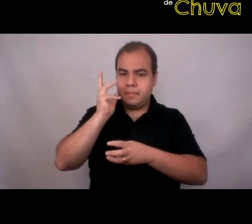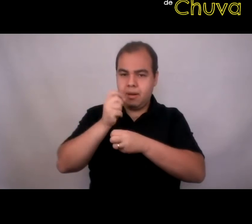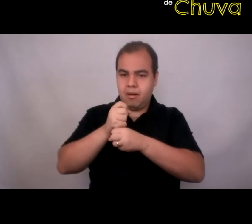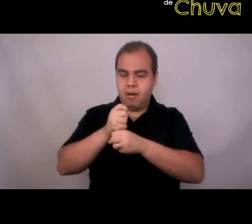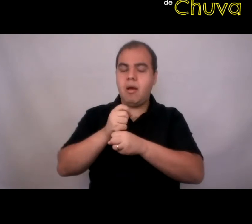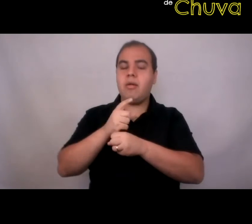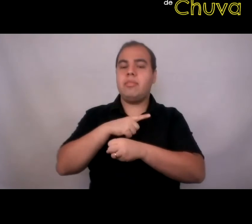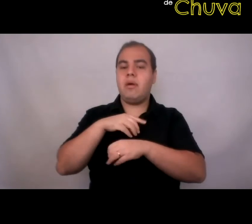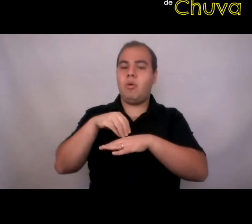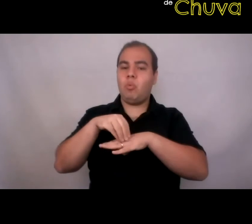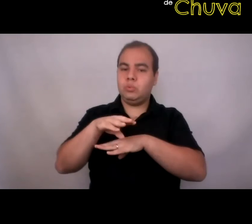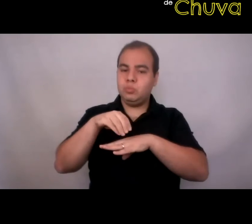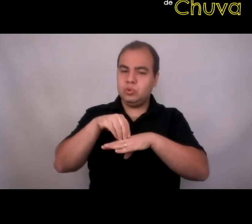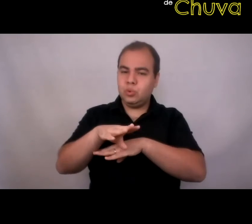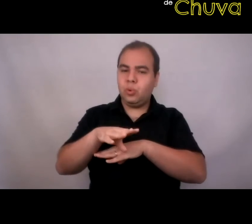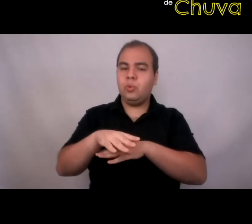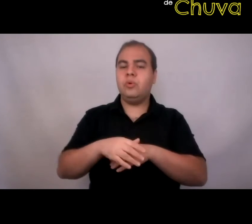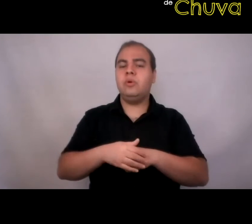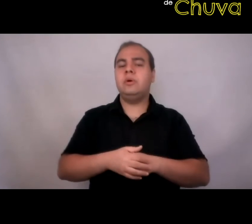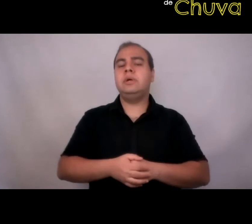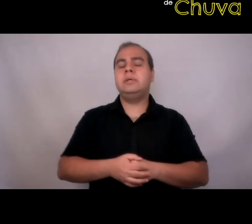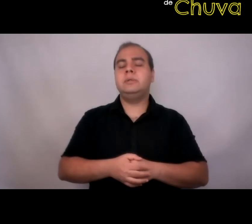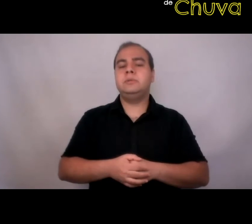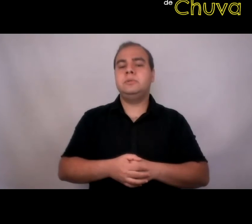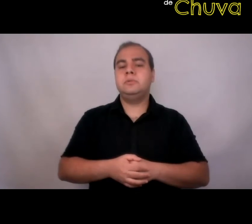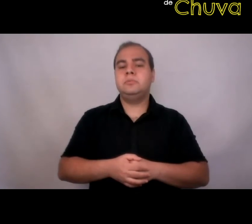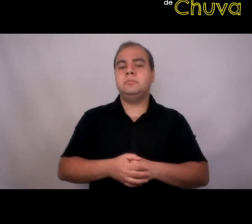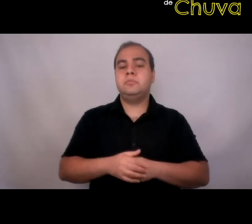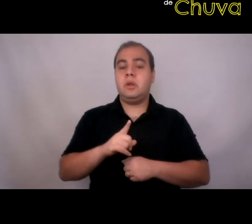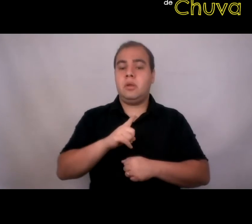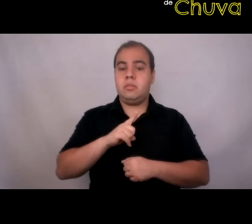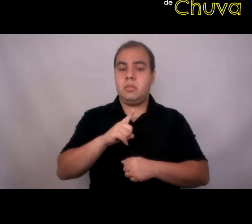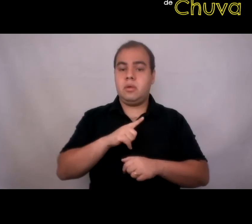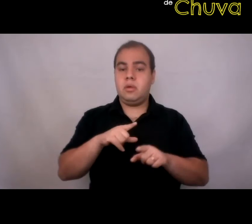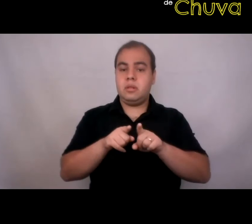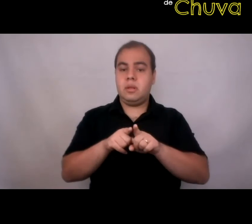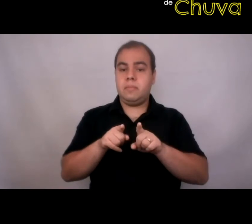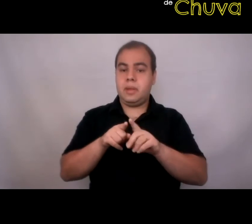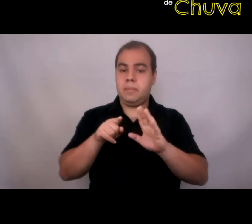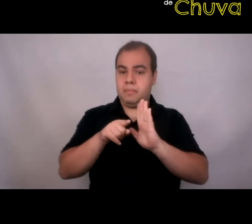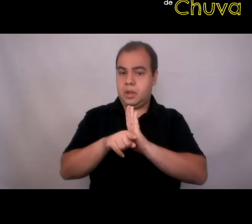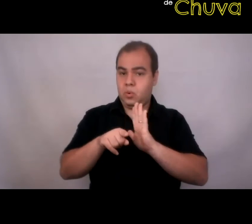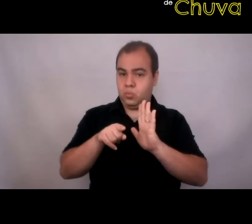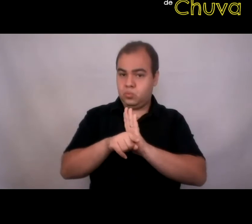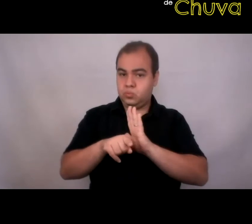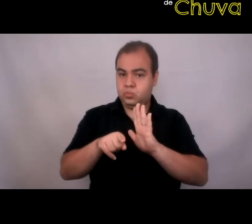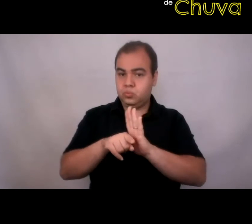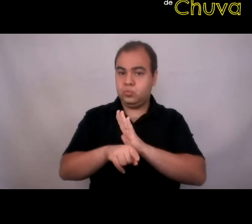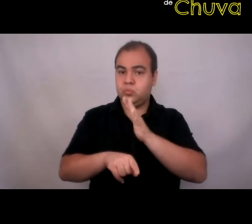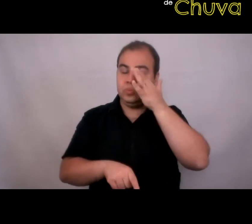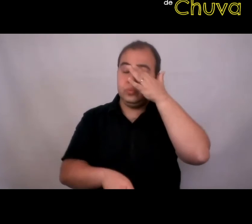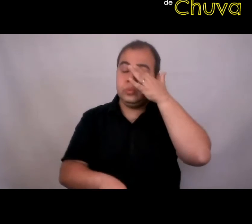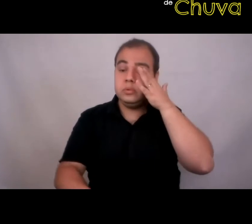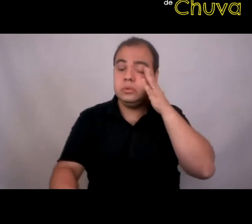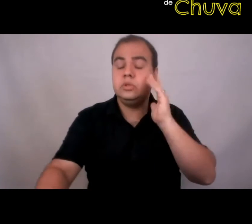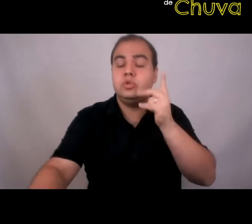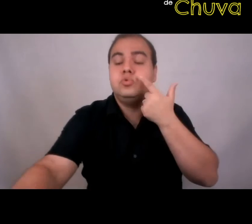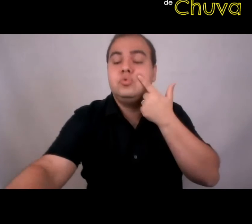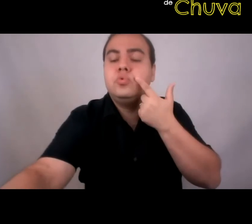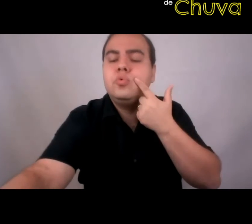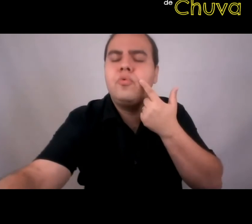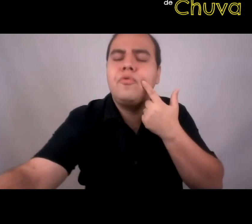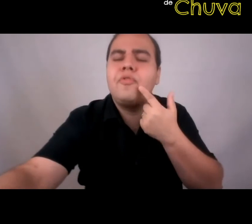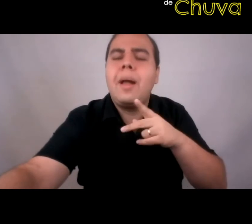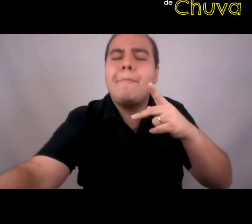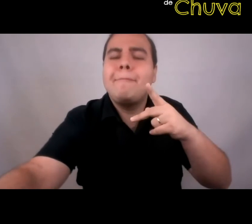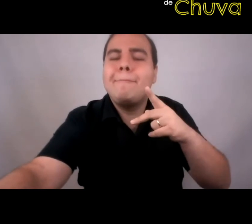tem contribuições e temos perguntas também. Deixa eu ver.